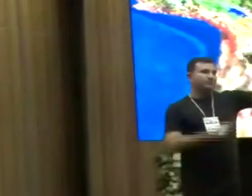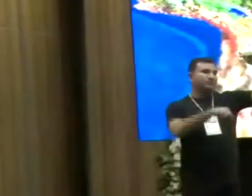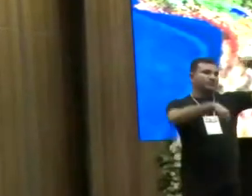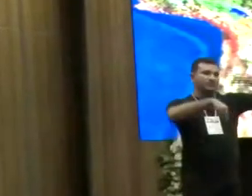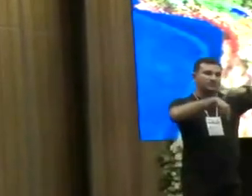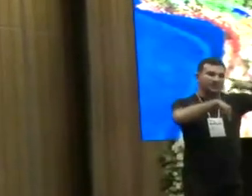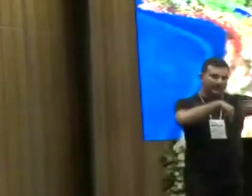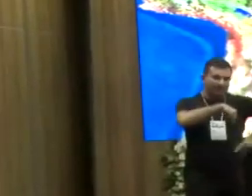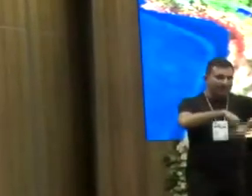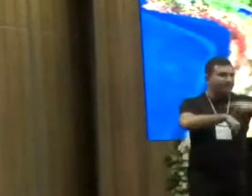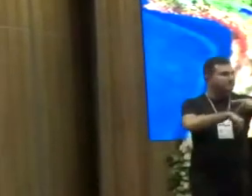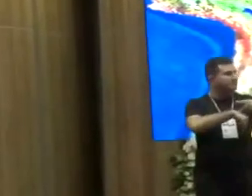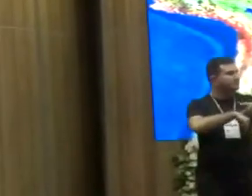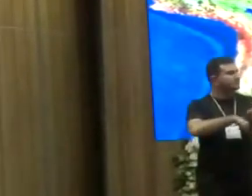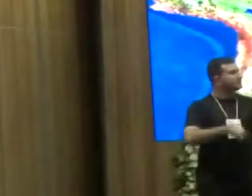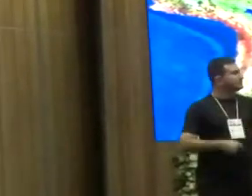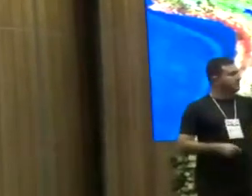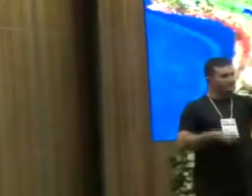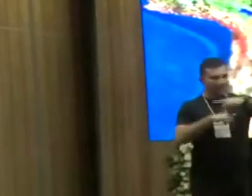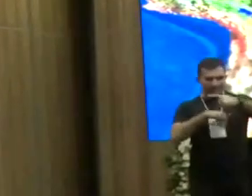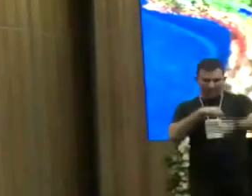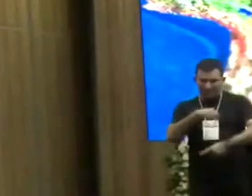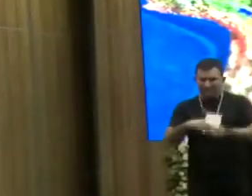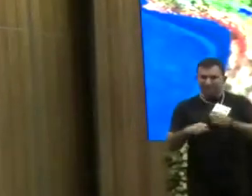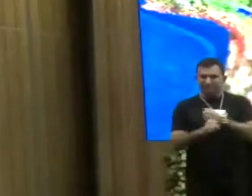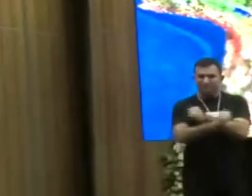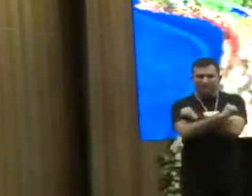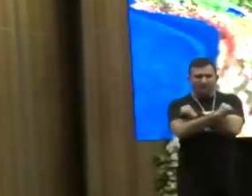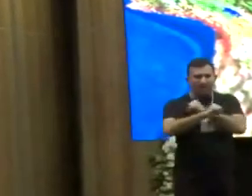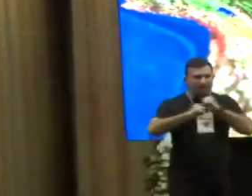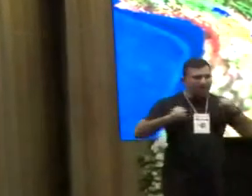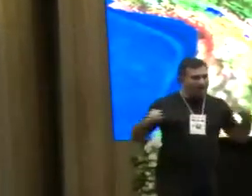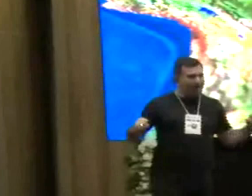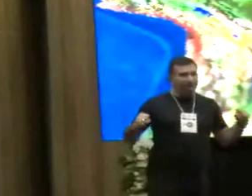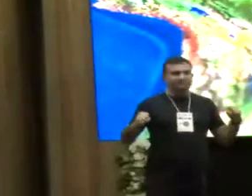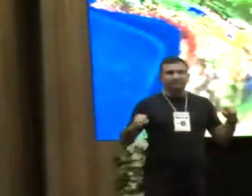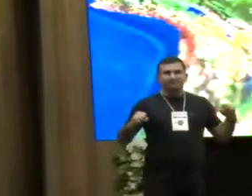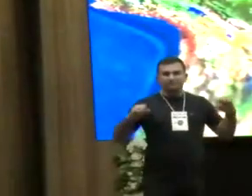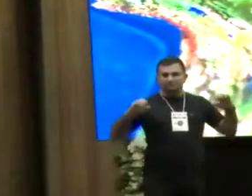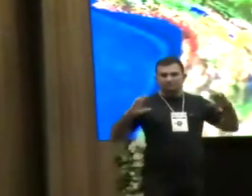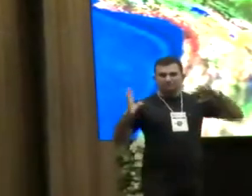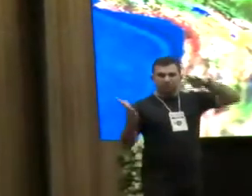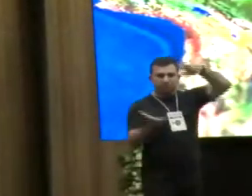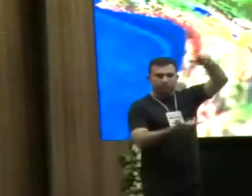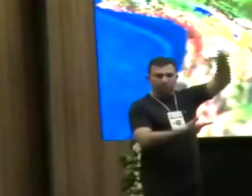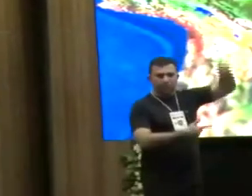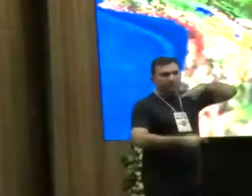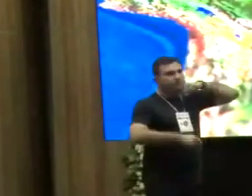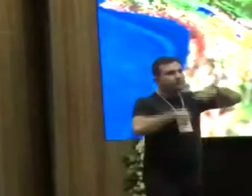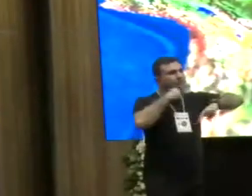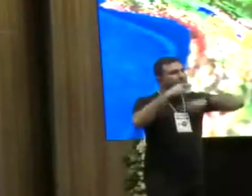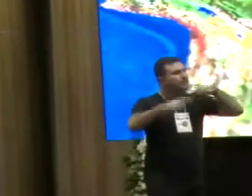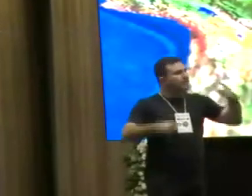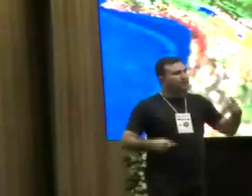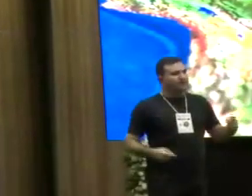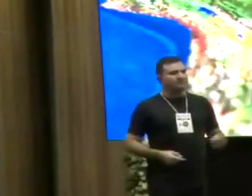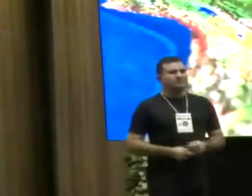país, um país desse tamanho, como um país impossível de dar